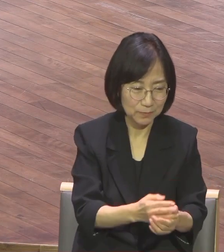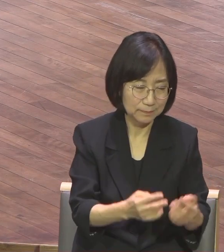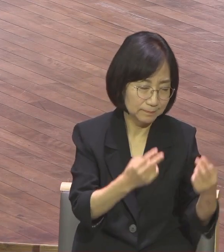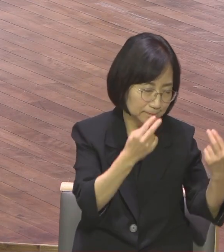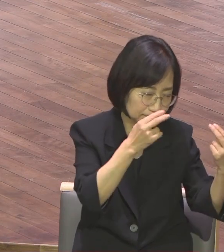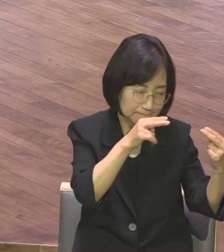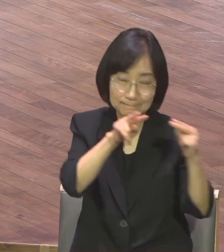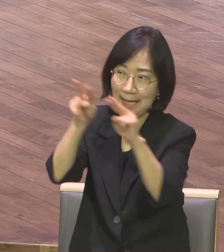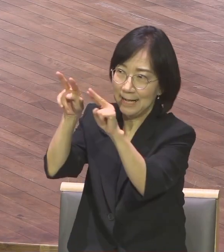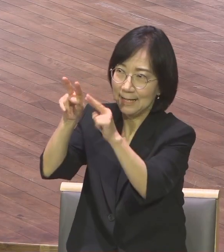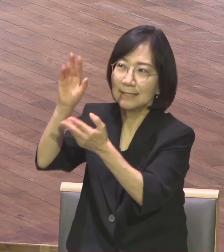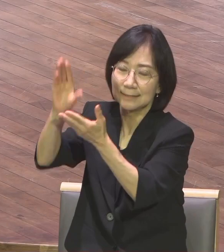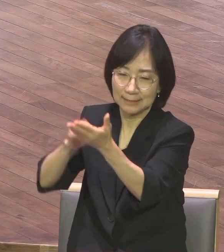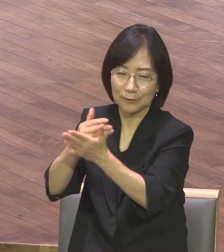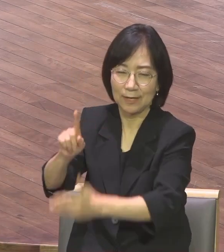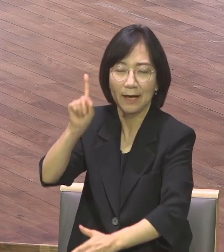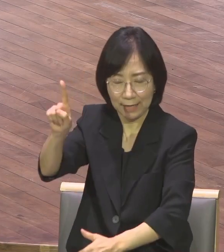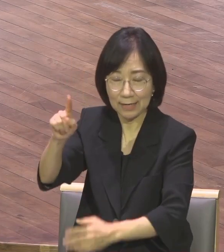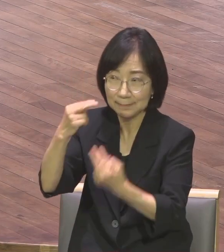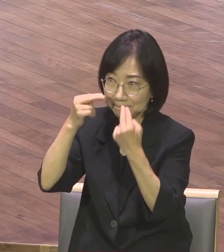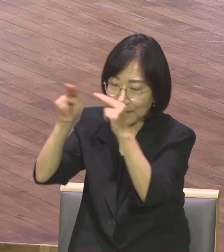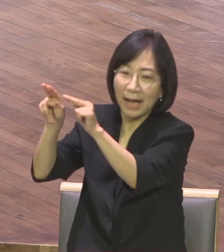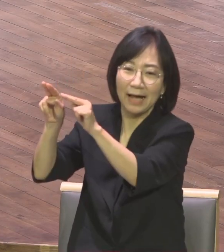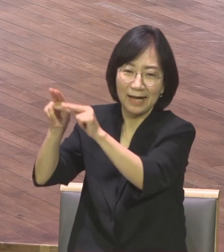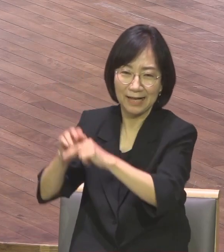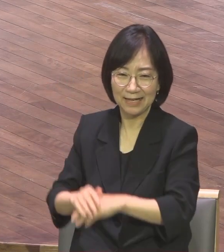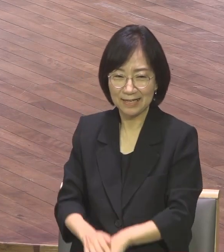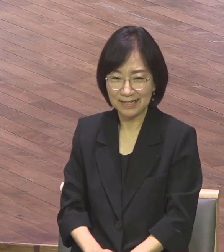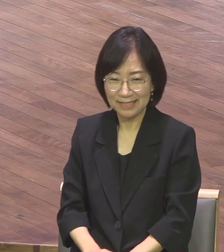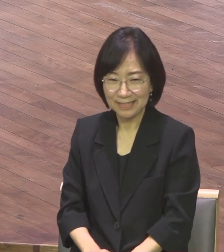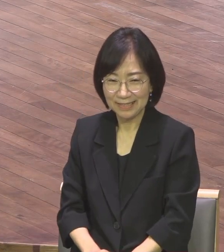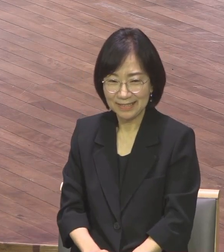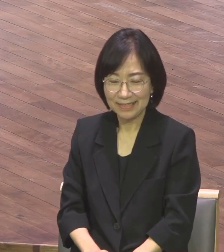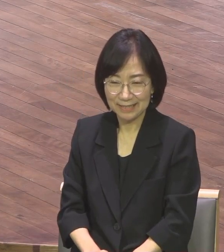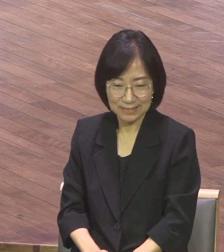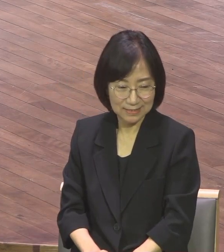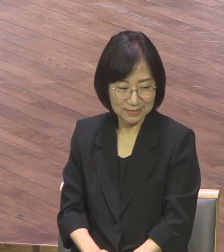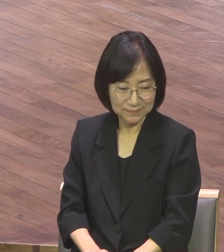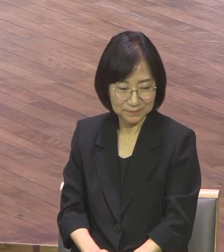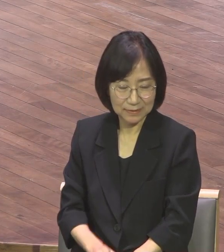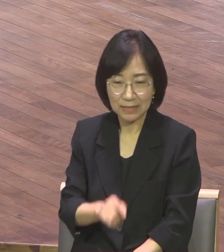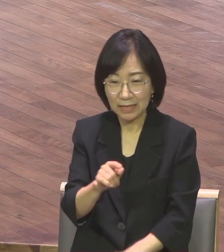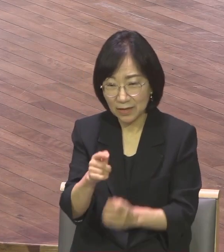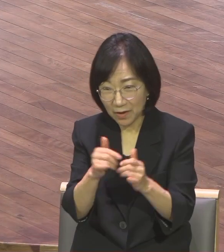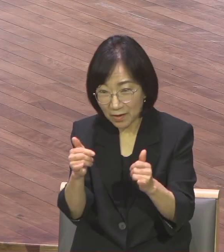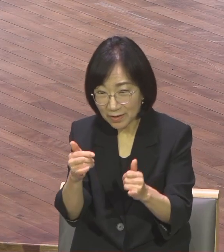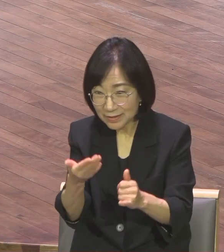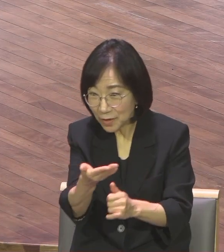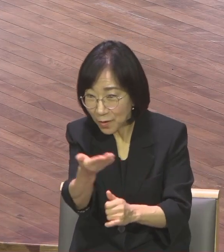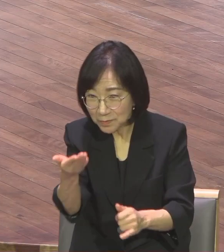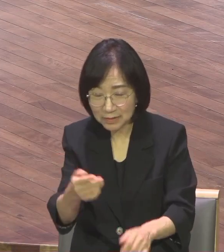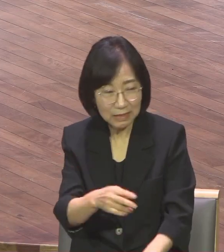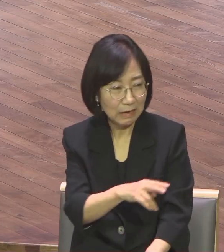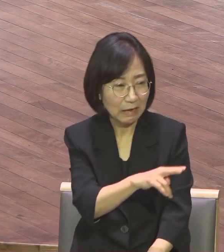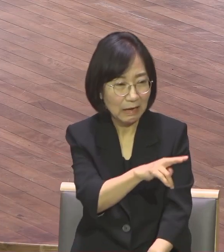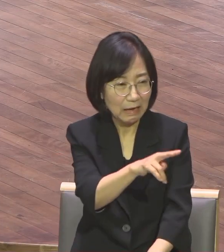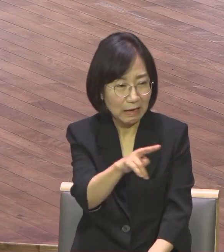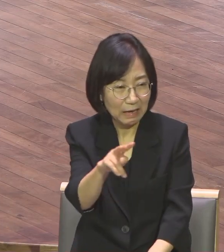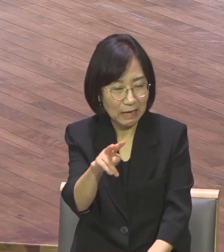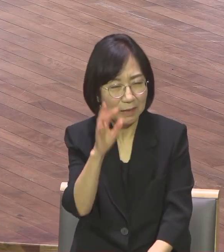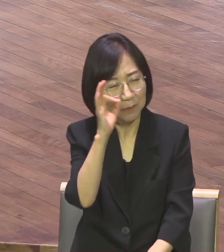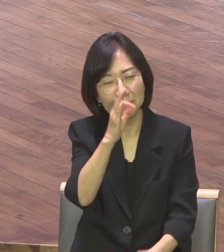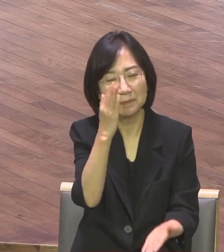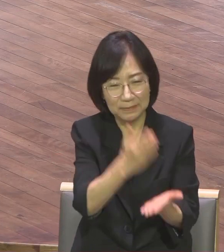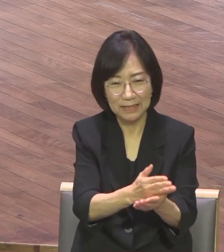없어요. 저럴 수가 있나? 그럴 수 있어요. 아, 그래서 오직 그리스도구나.